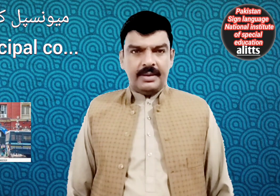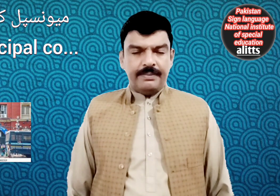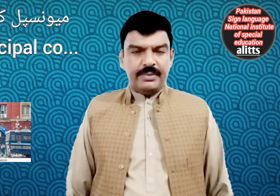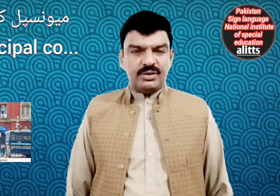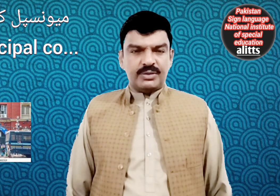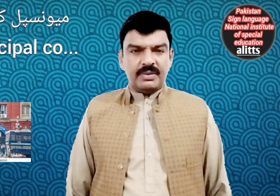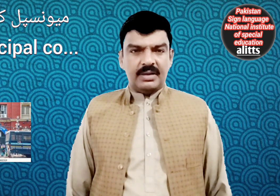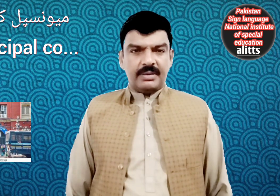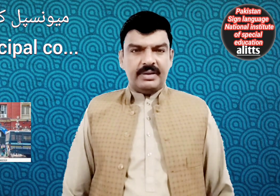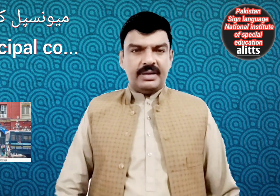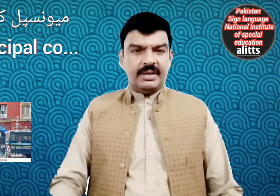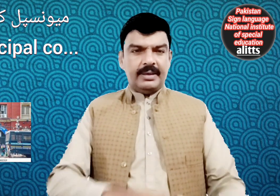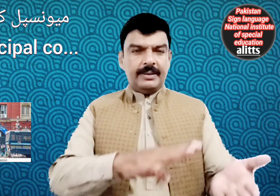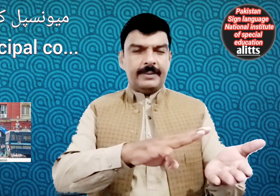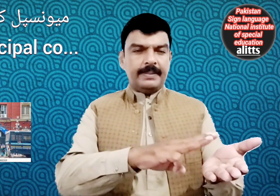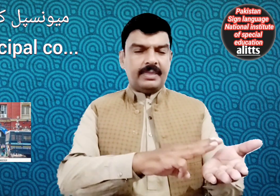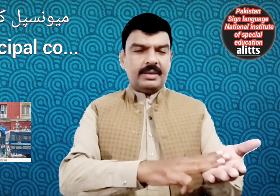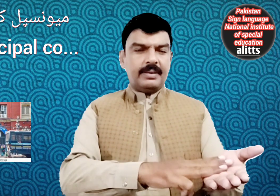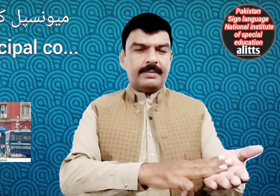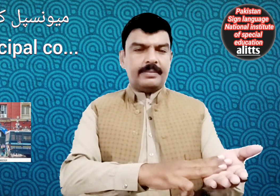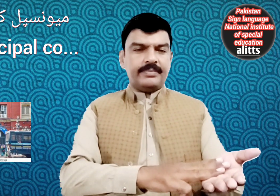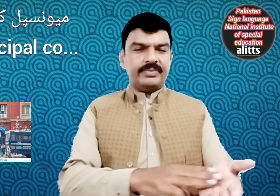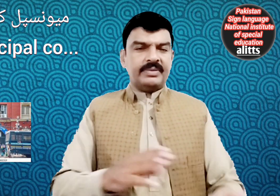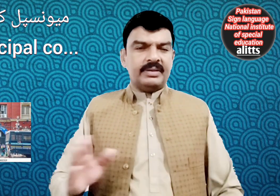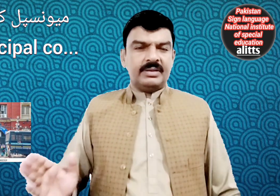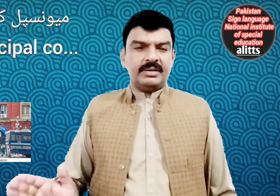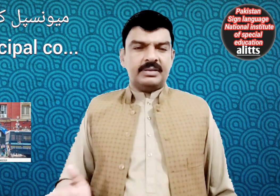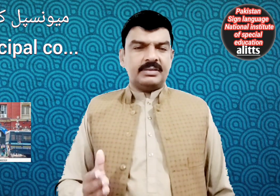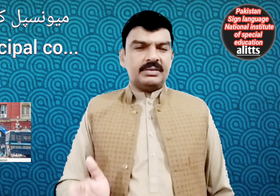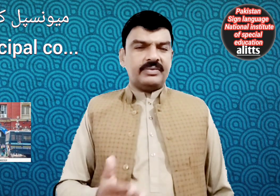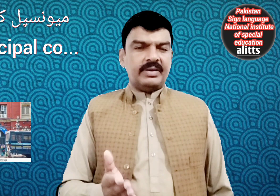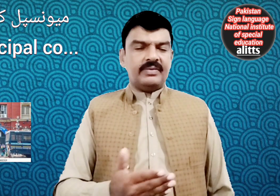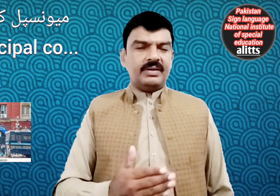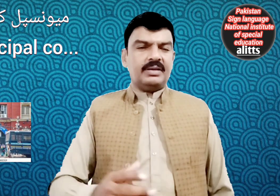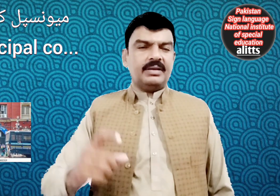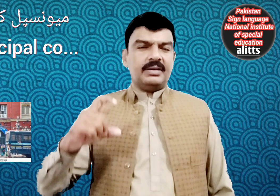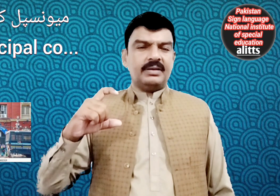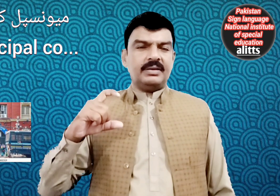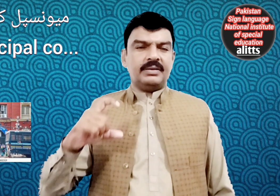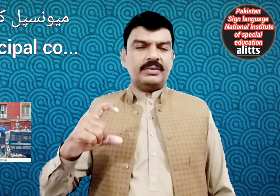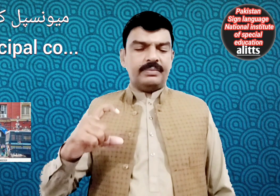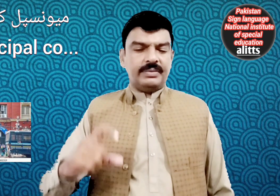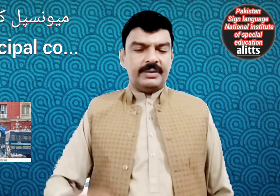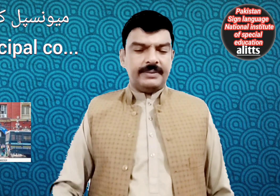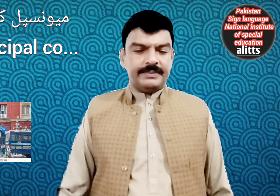कंपनी। म्यूनिसिपल कमेटी, एम, सफाई वाली कंपनी।